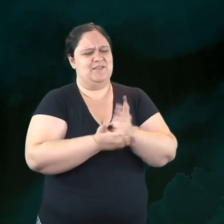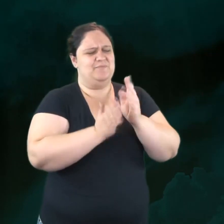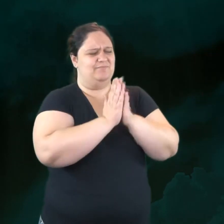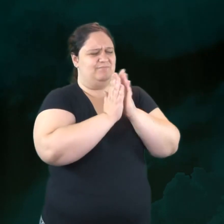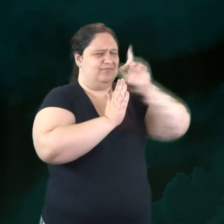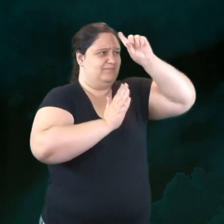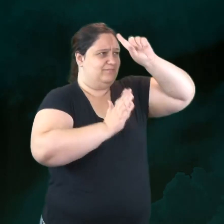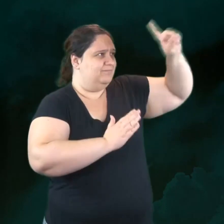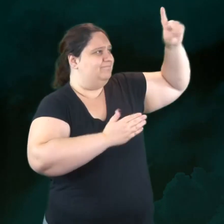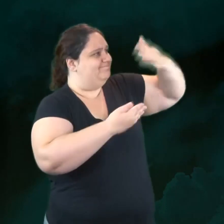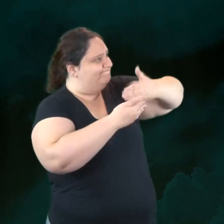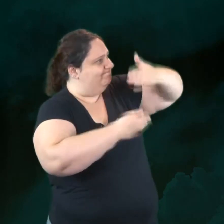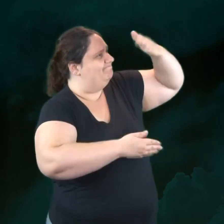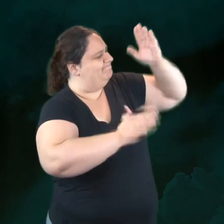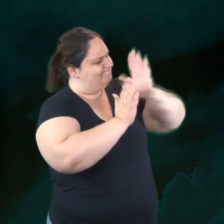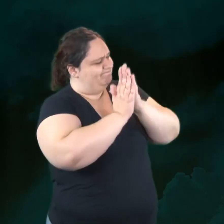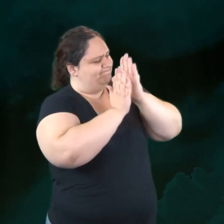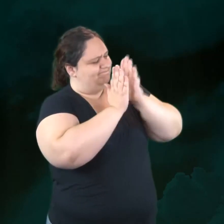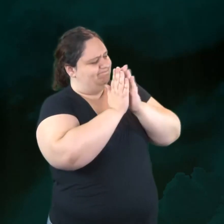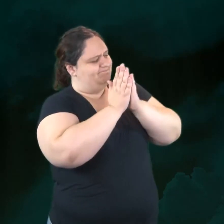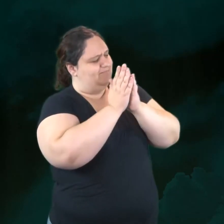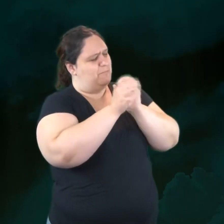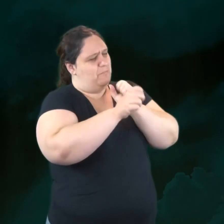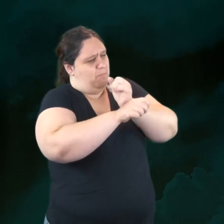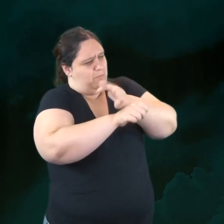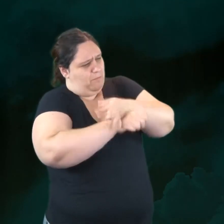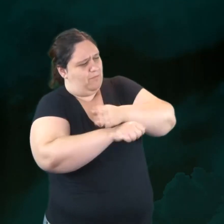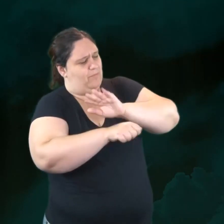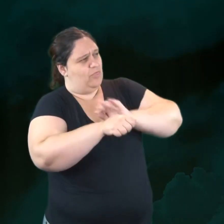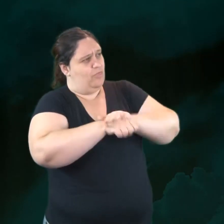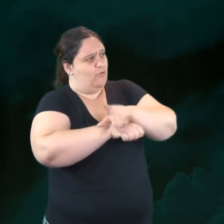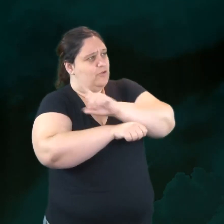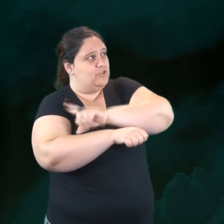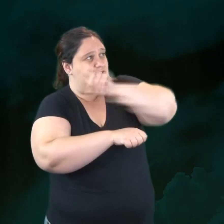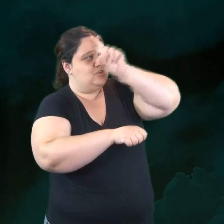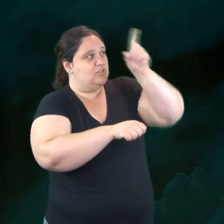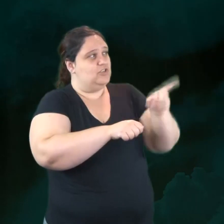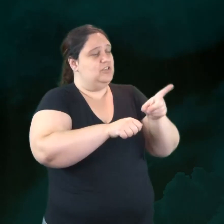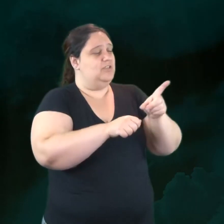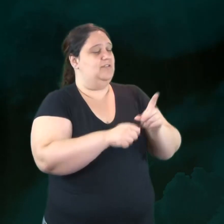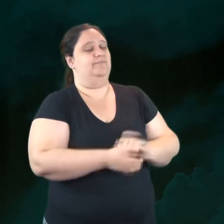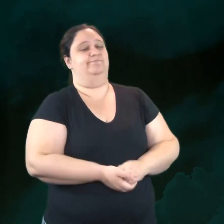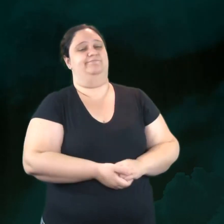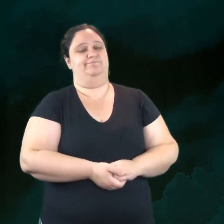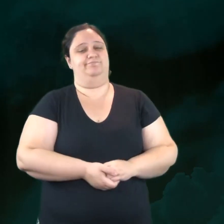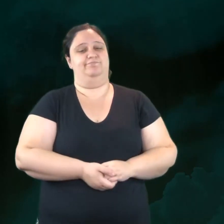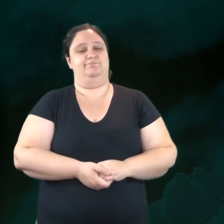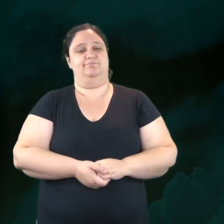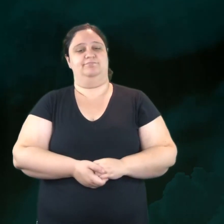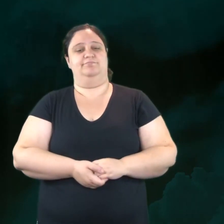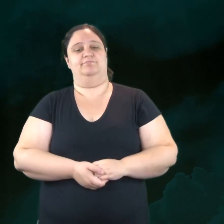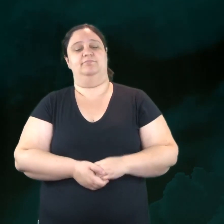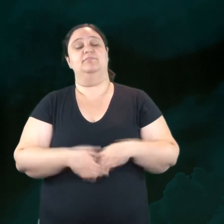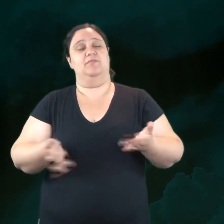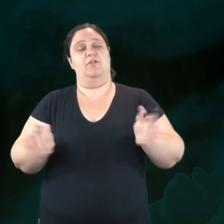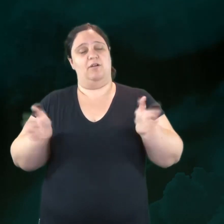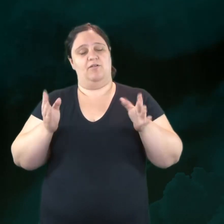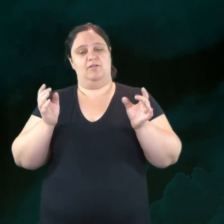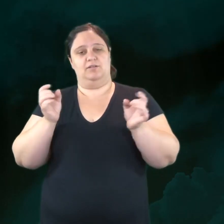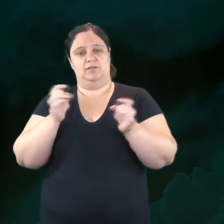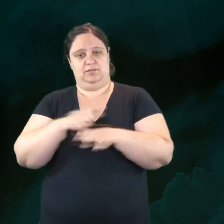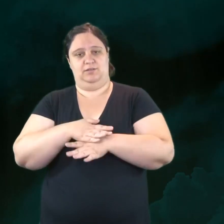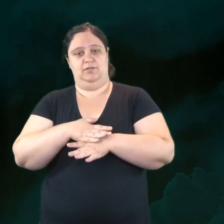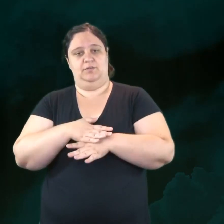vos ver pessoalmente e reparar as deficiências da vossa fé. Então aqui termina mais um trecho, aí